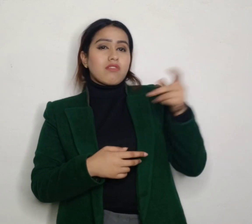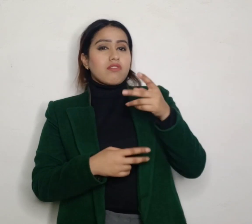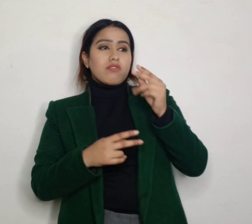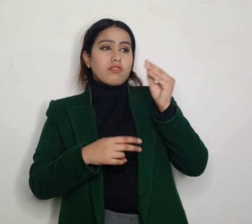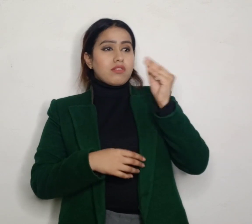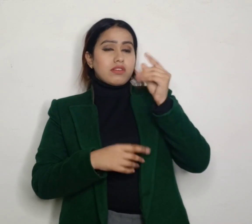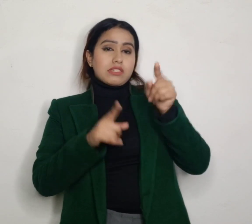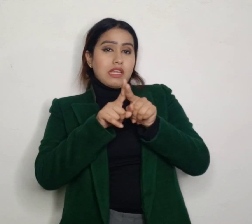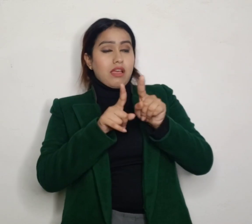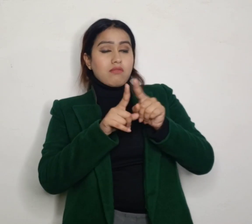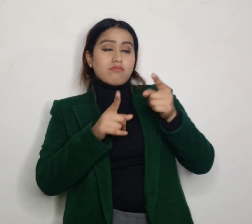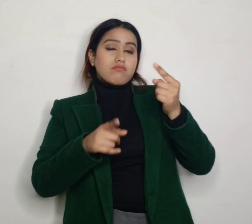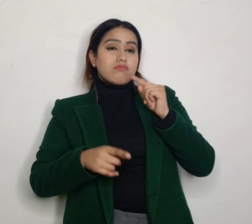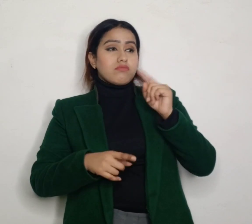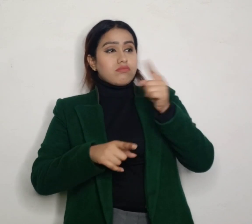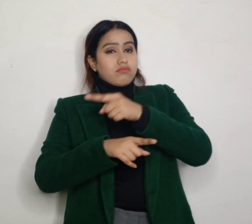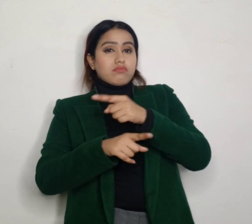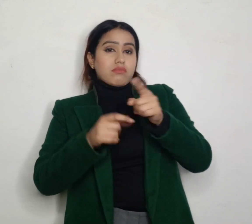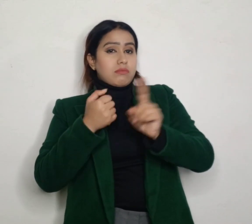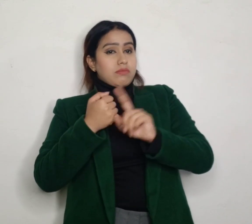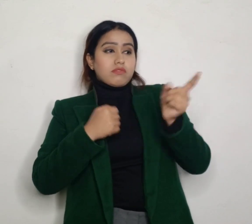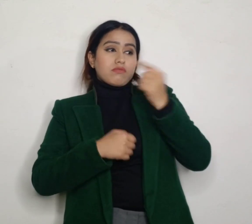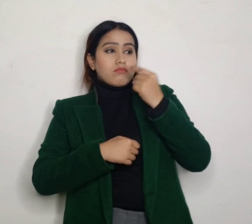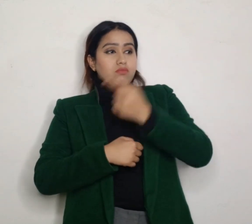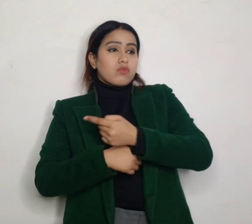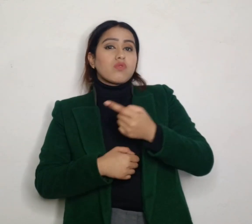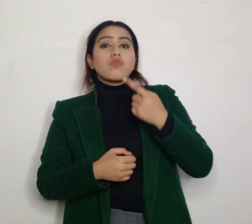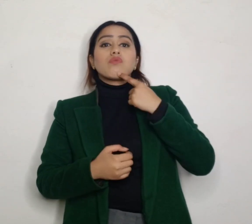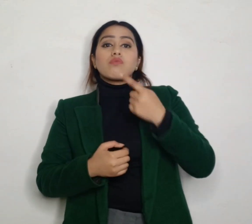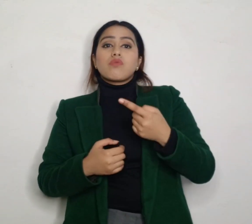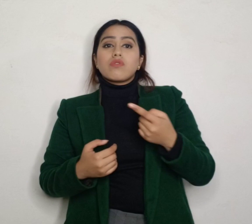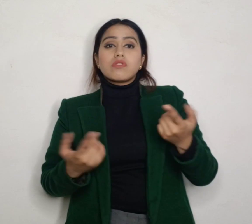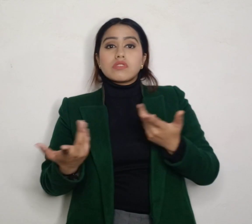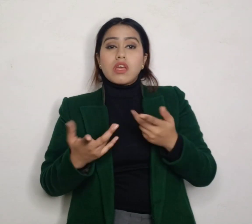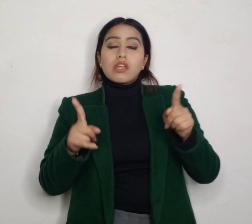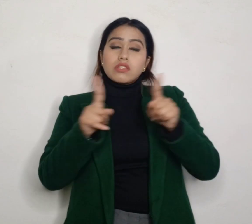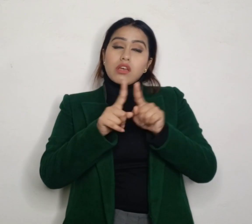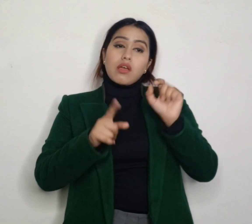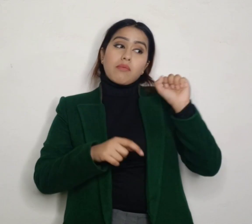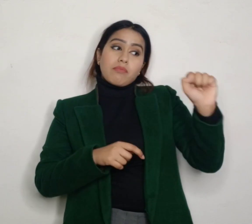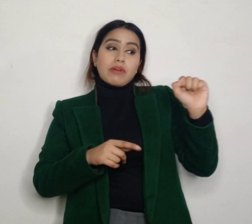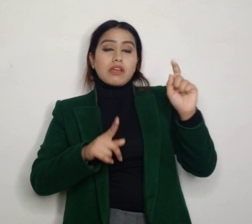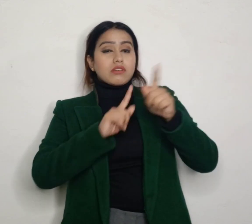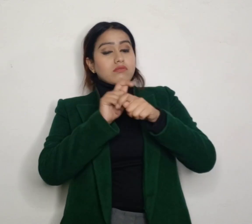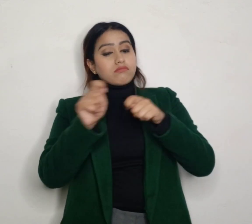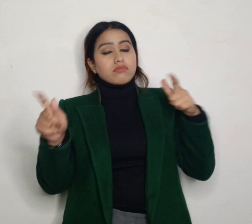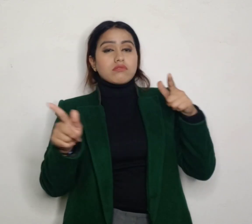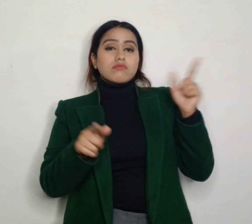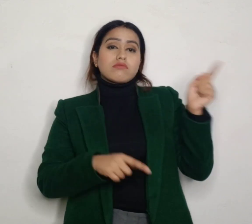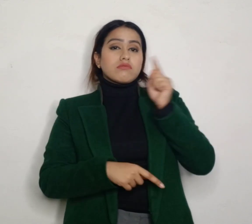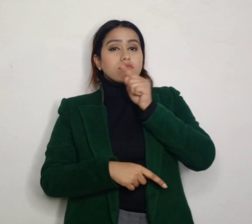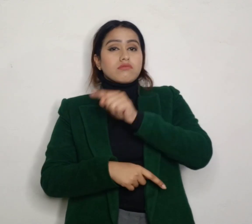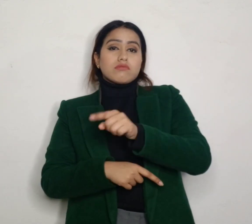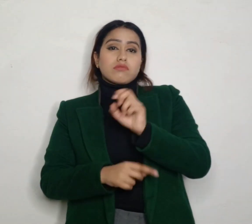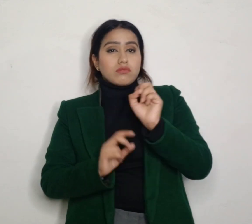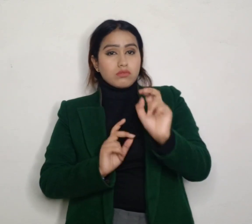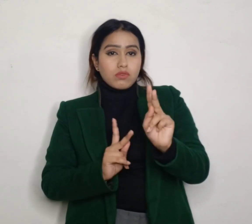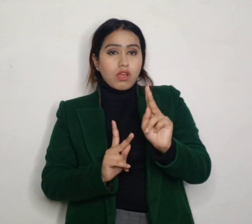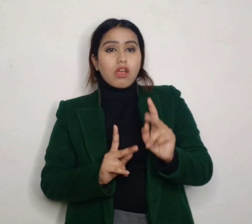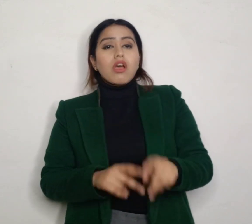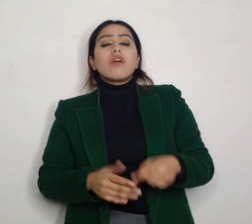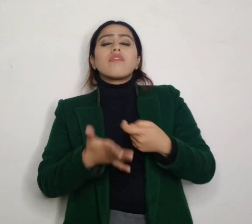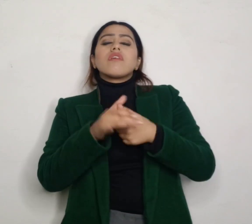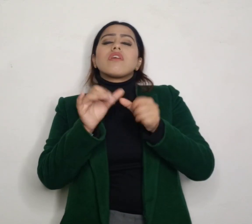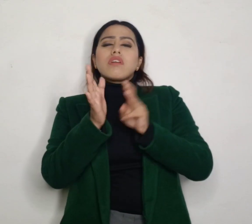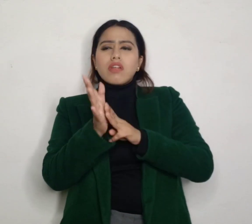जी ने कहा नहीं, आप बताइए। गुरु जी इतने क्रोध में तो उन्होंने कहा कि राम, तुम्हें उन्हें अमोघ बाण से ही दंड देना होगा जिस अपराधी के बारे में बात हो रही